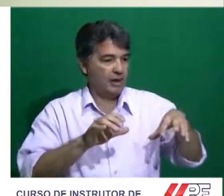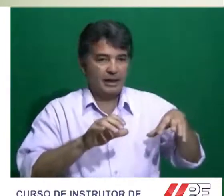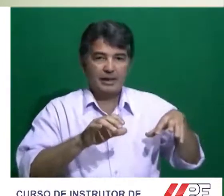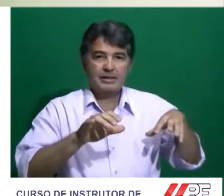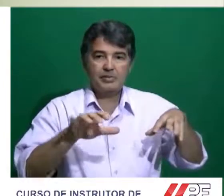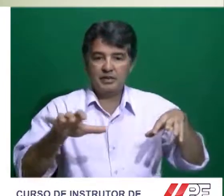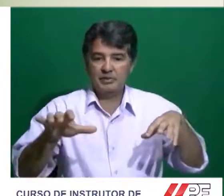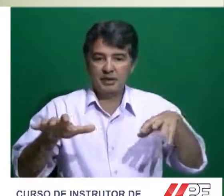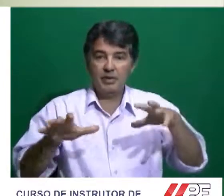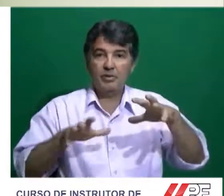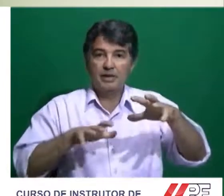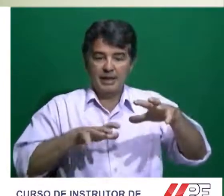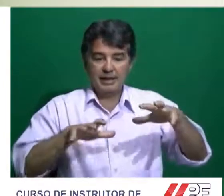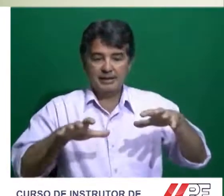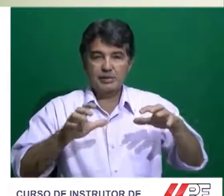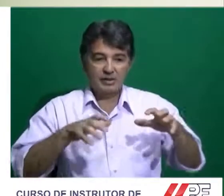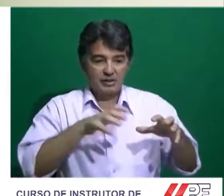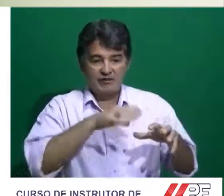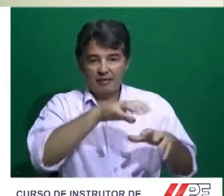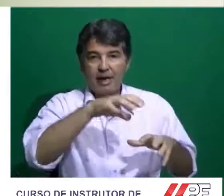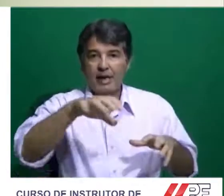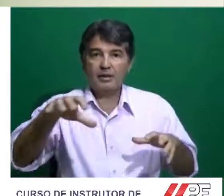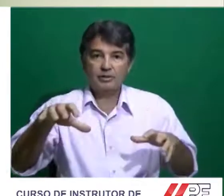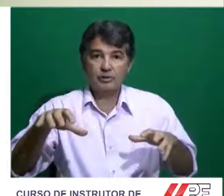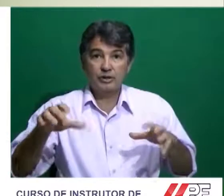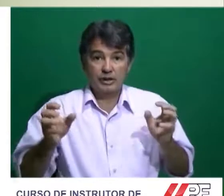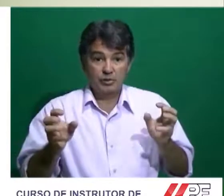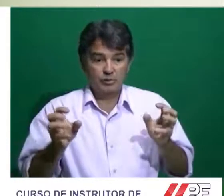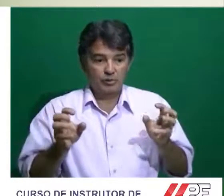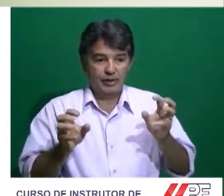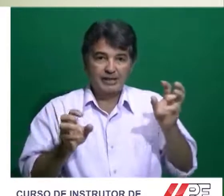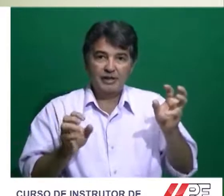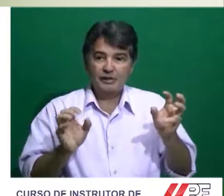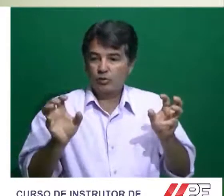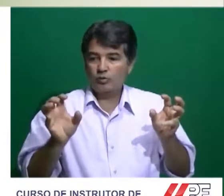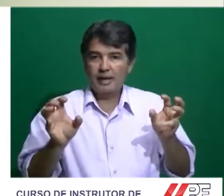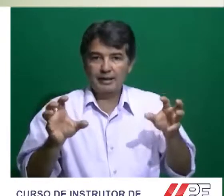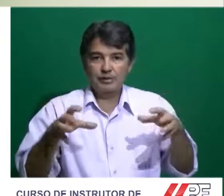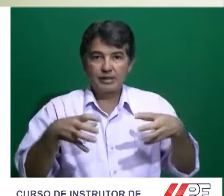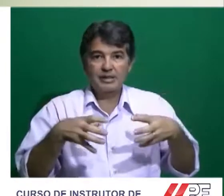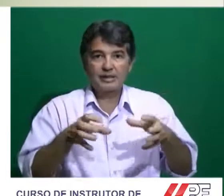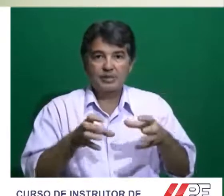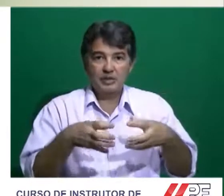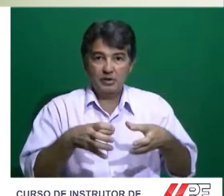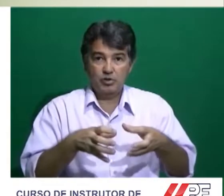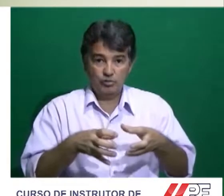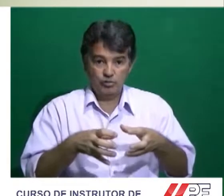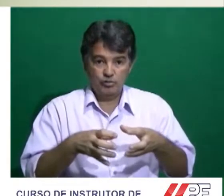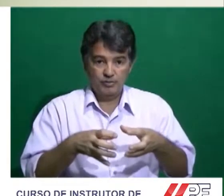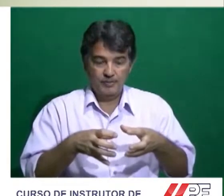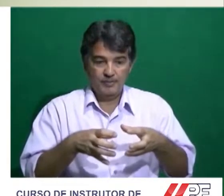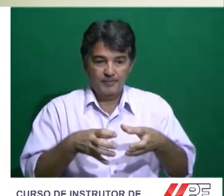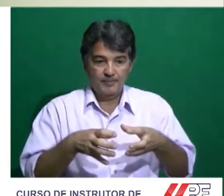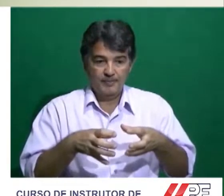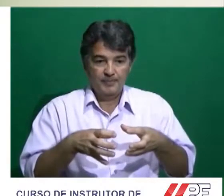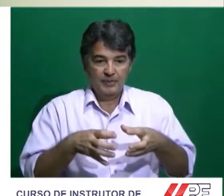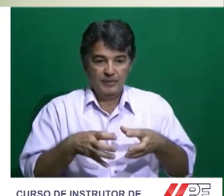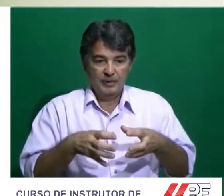veículo, a casa, o animal. Cada situação ele vai marcando. Então, o classificador com o marcador, eles andam sempre juntos.